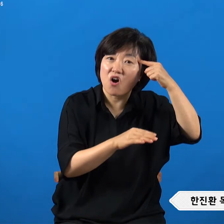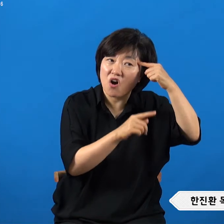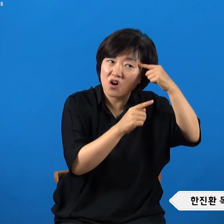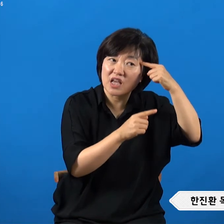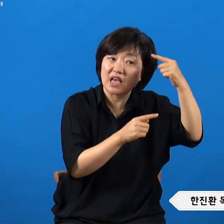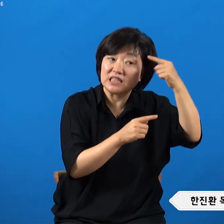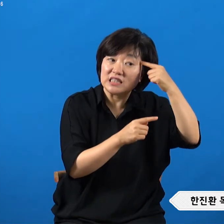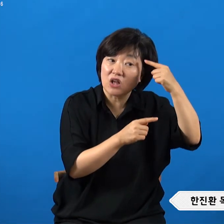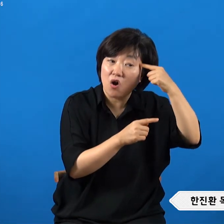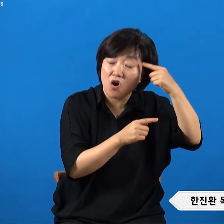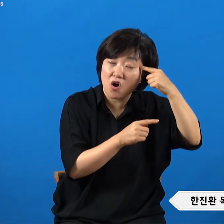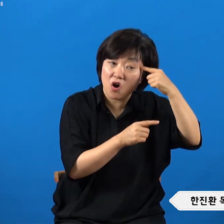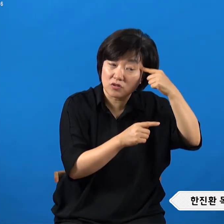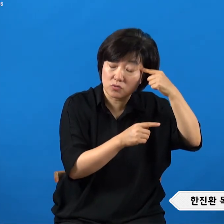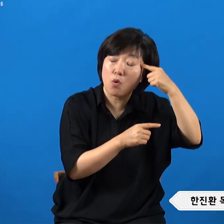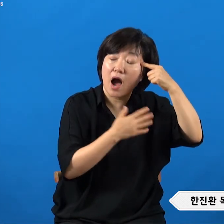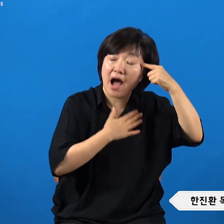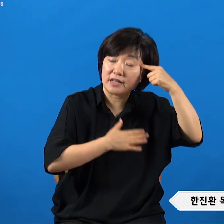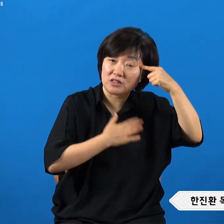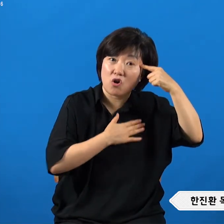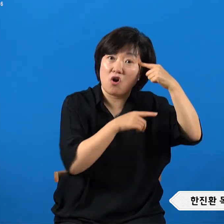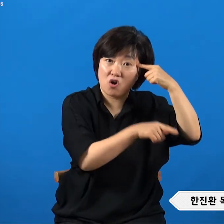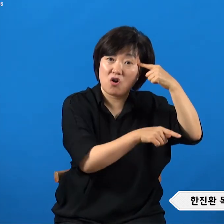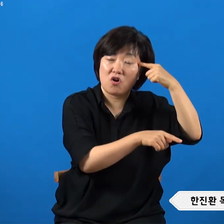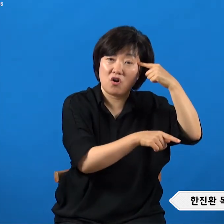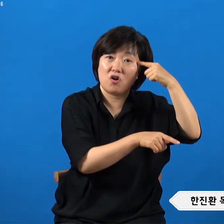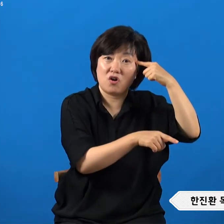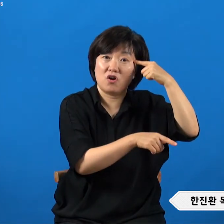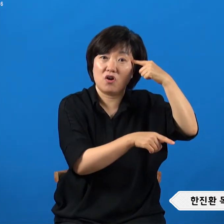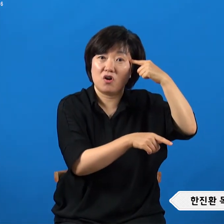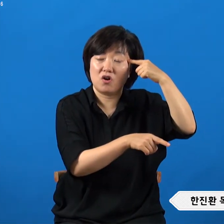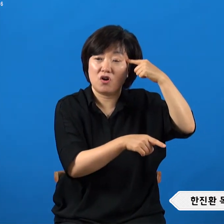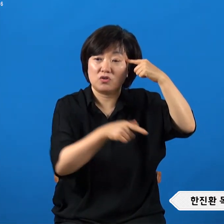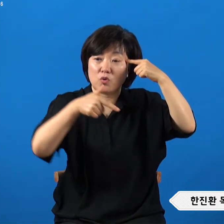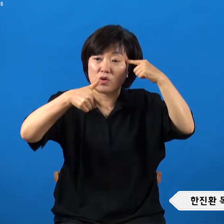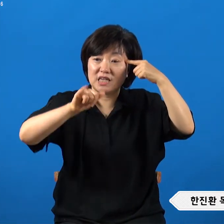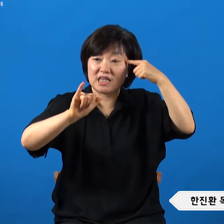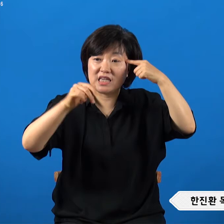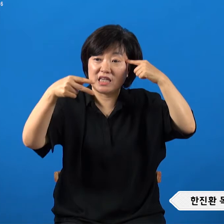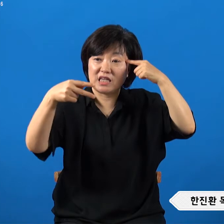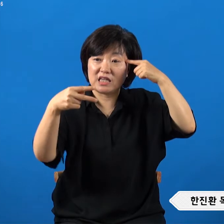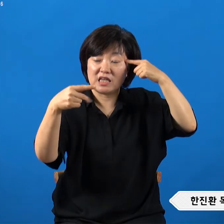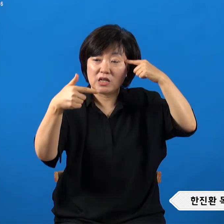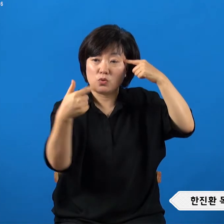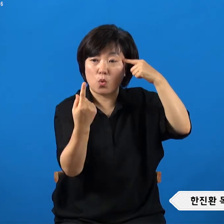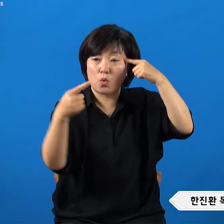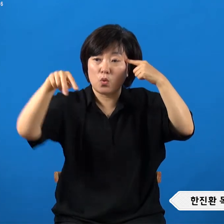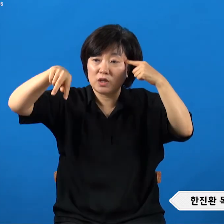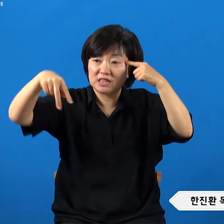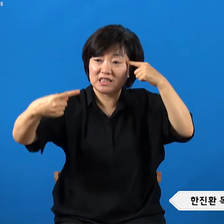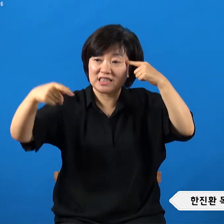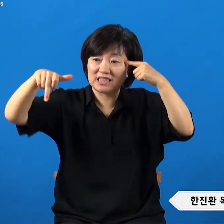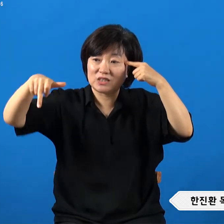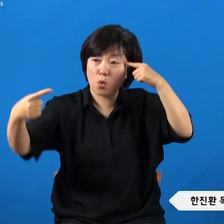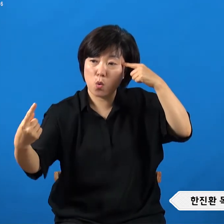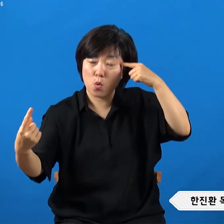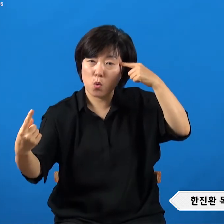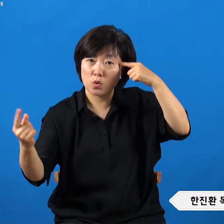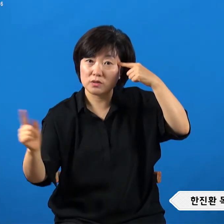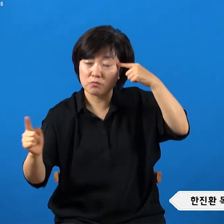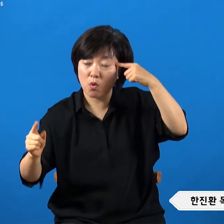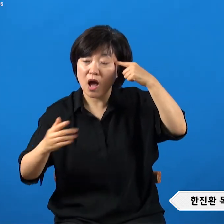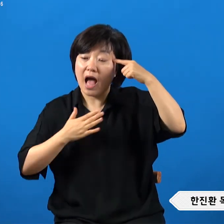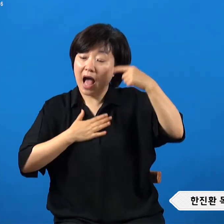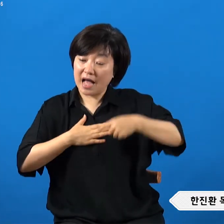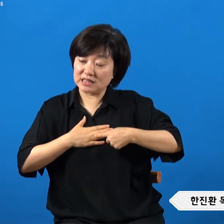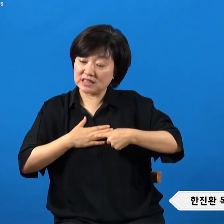이성의 지각 작용을 통해서 아는 것을 말합니다. 또 기노스코라는 단어가 있는데 그것은